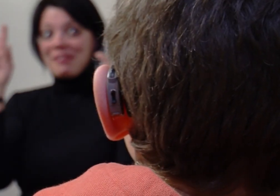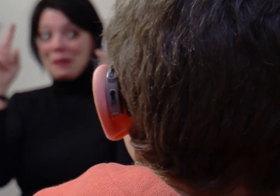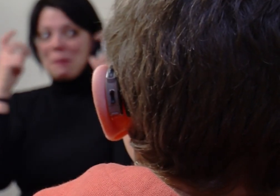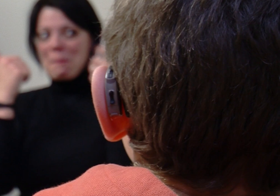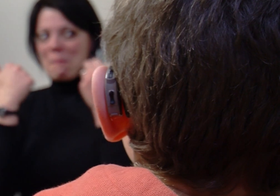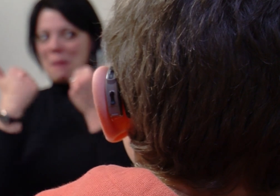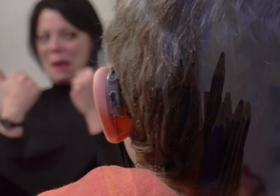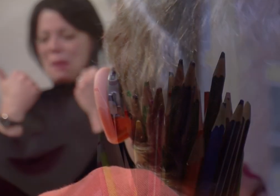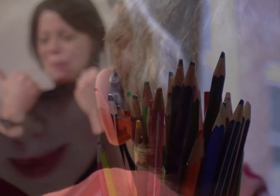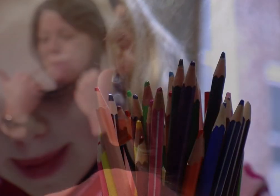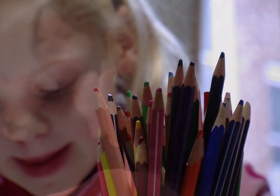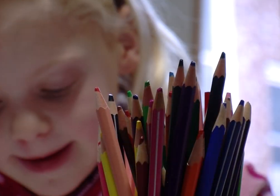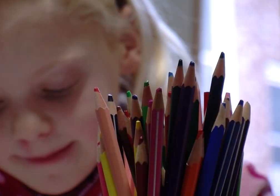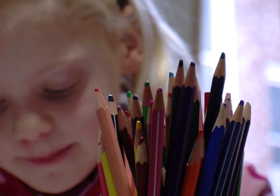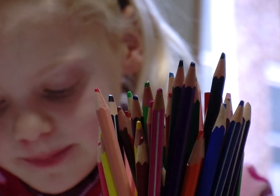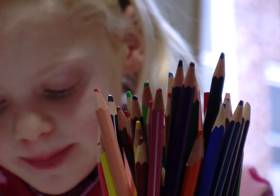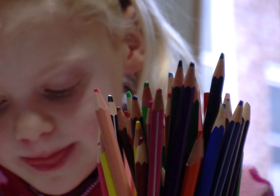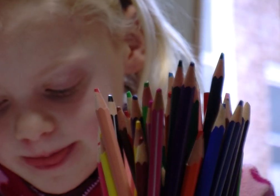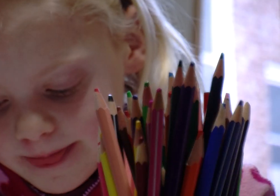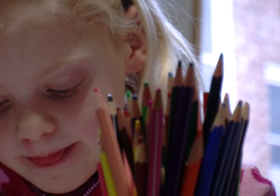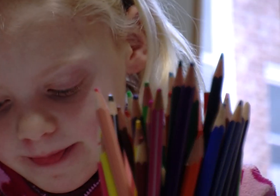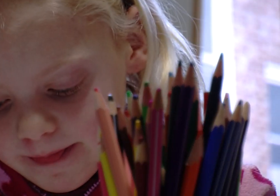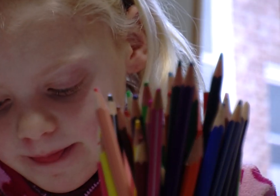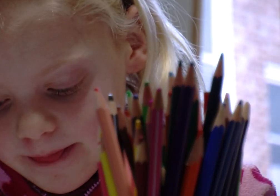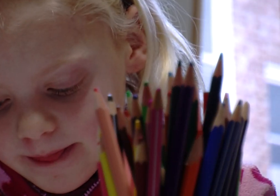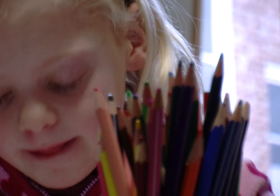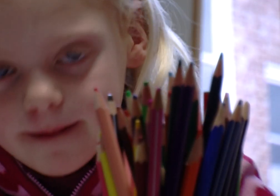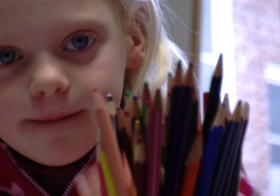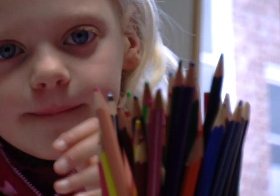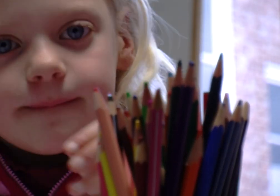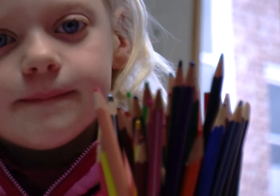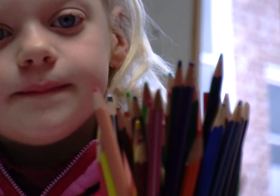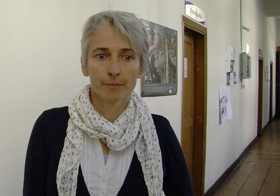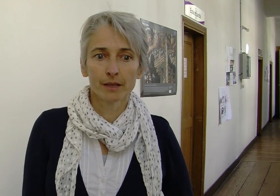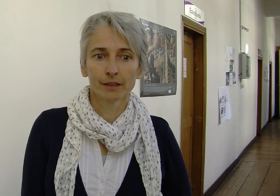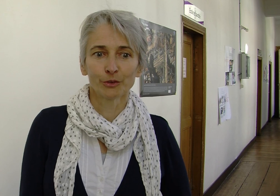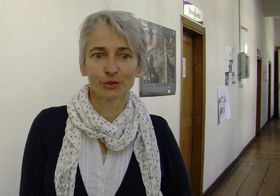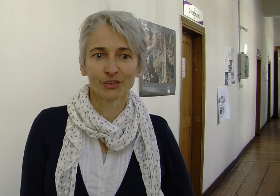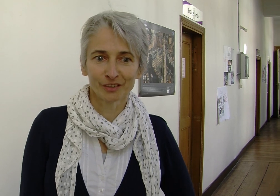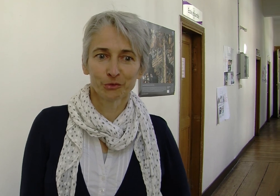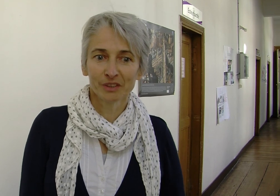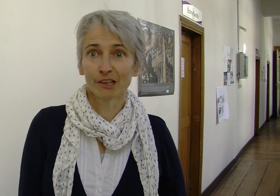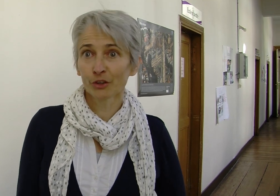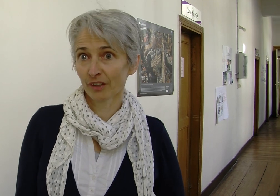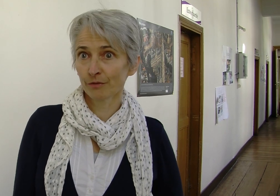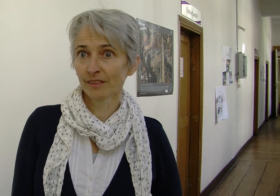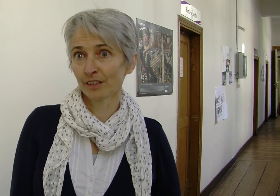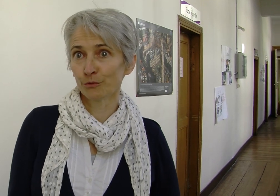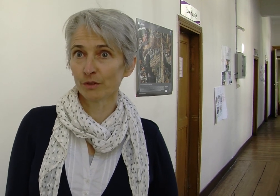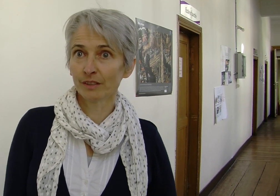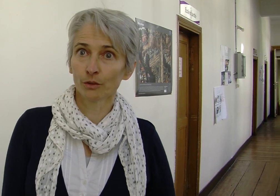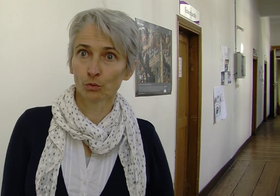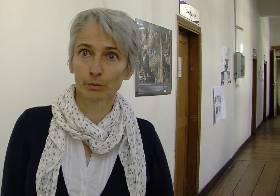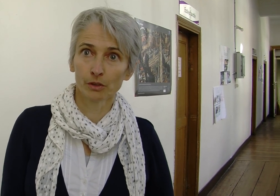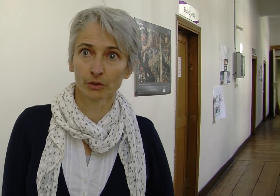qui favorise leur intégration dans la vie de tous les jours, à l'école d'abord et puis plus tard dans la société. Mais c'est un outil à leur service et il